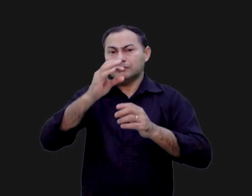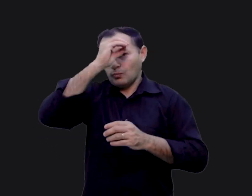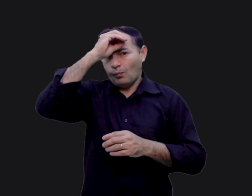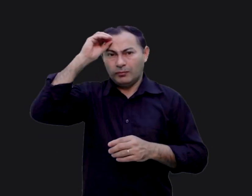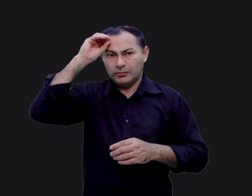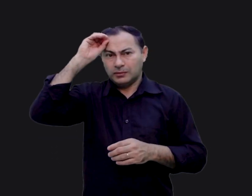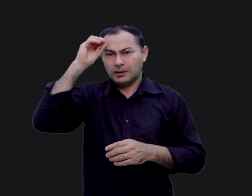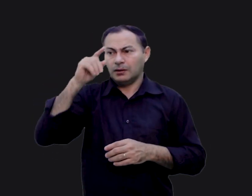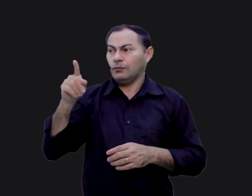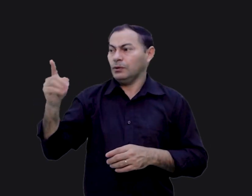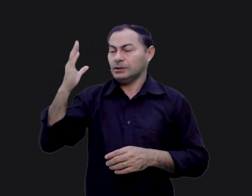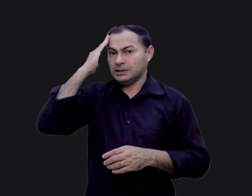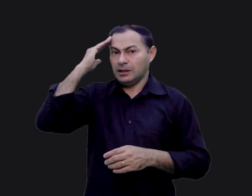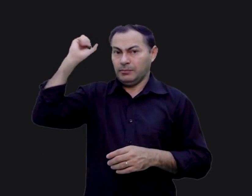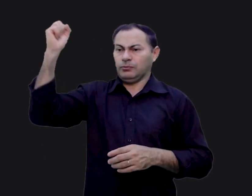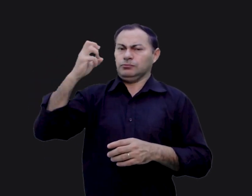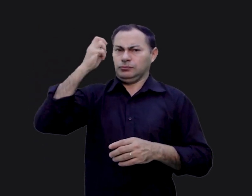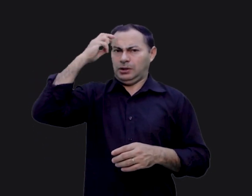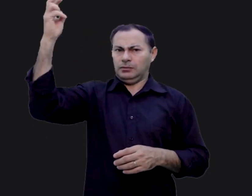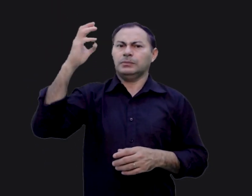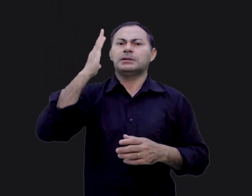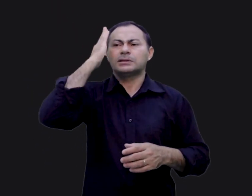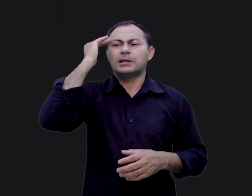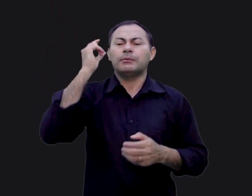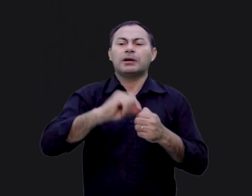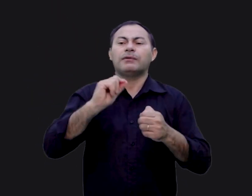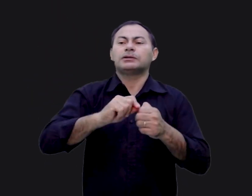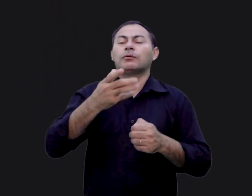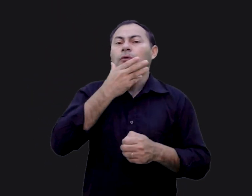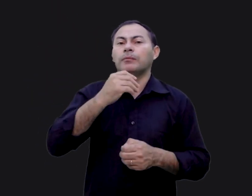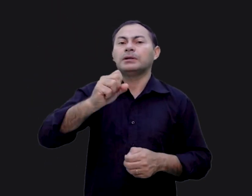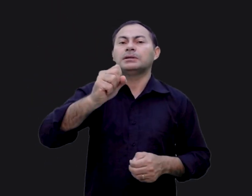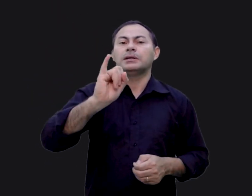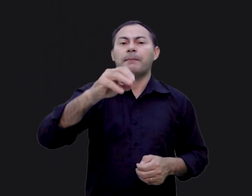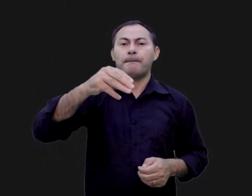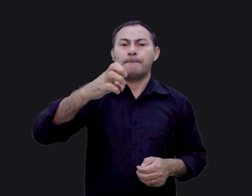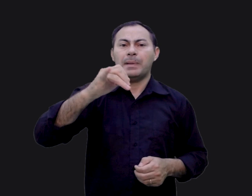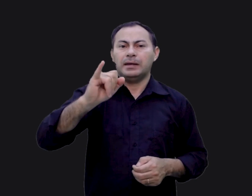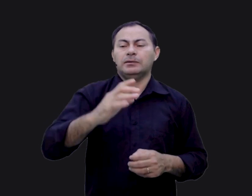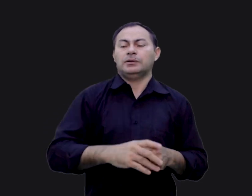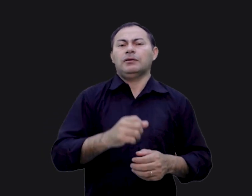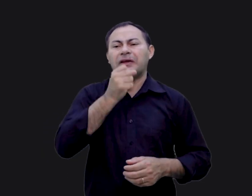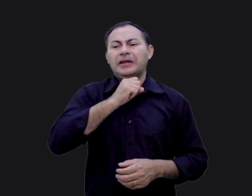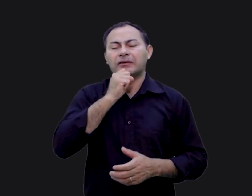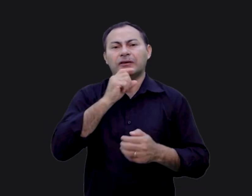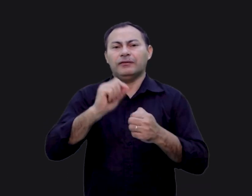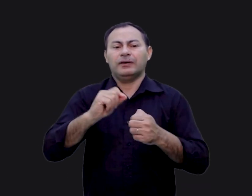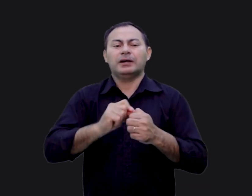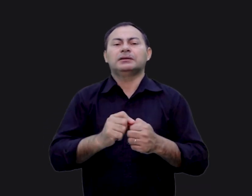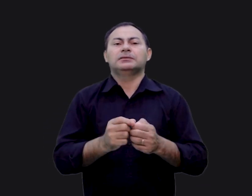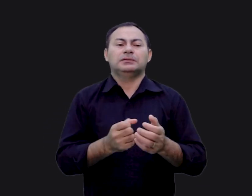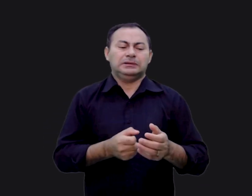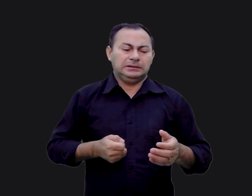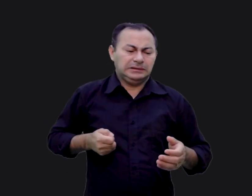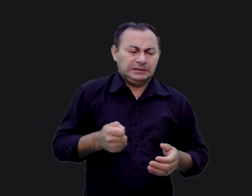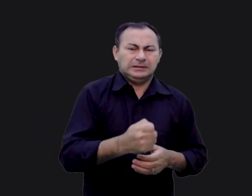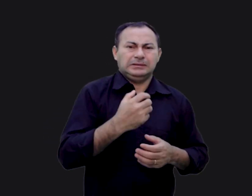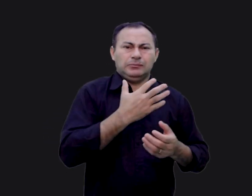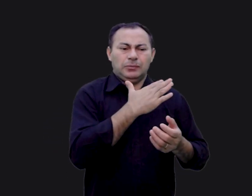considere inocente. Você é um homem sábio e saberá o que fazer com ele. Apesar de ele já ser idoso, faça-o descer ensanguentado